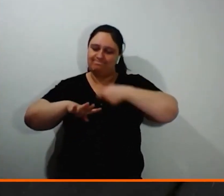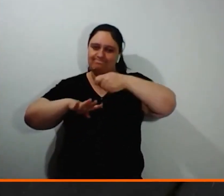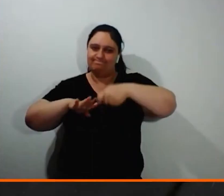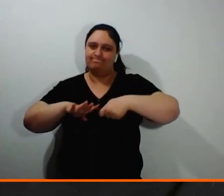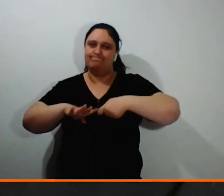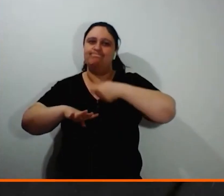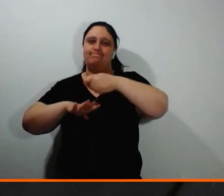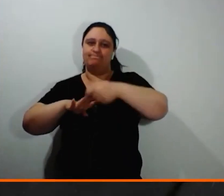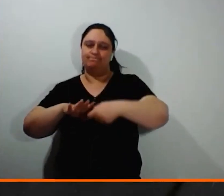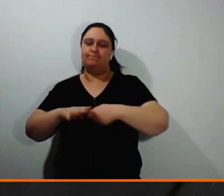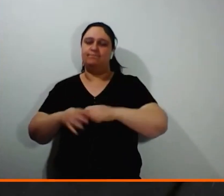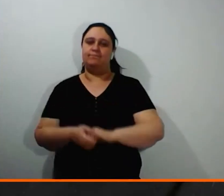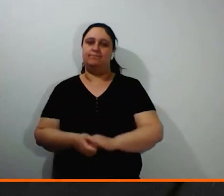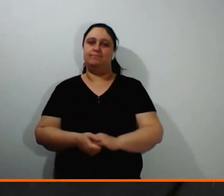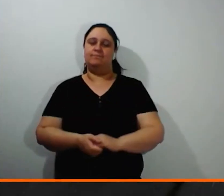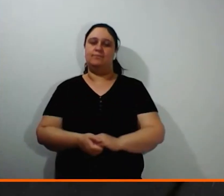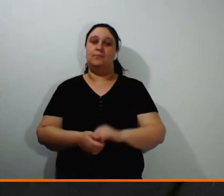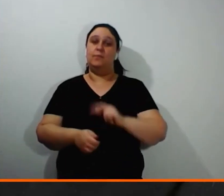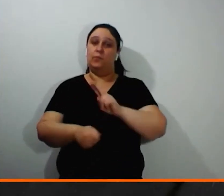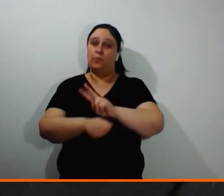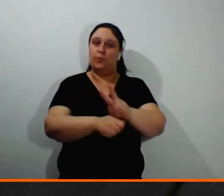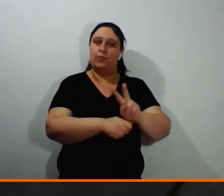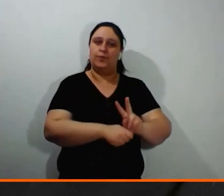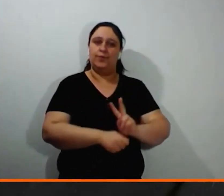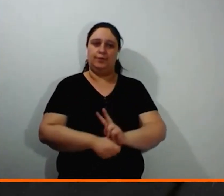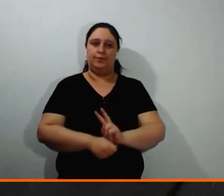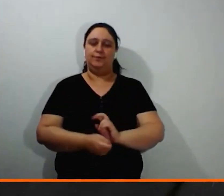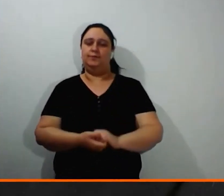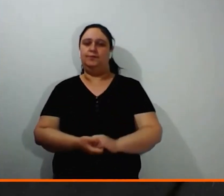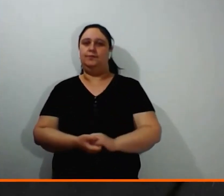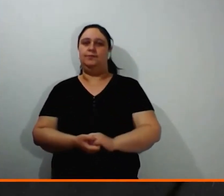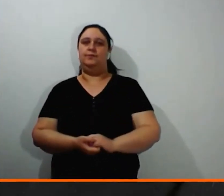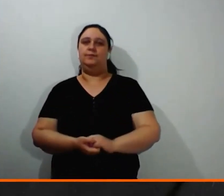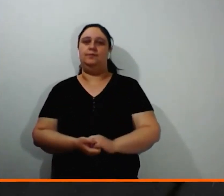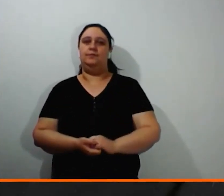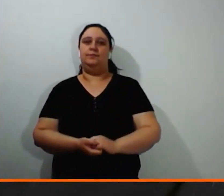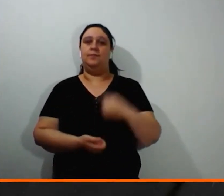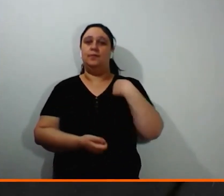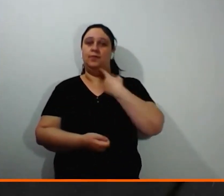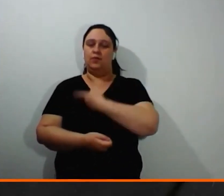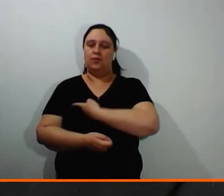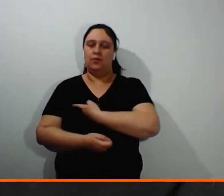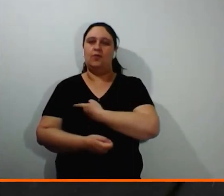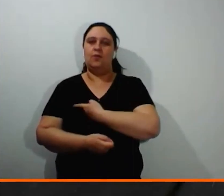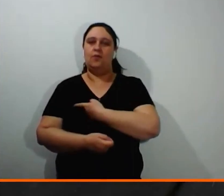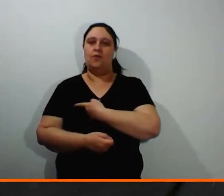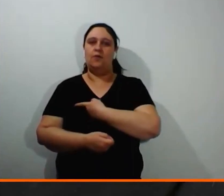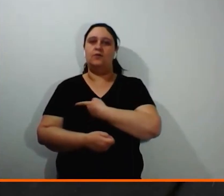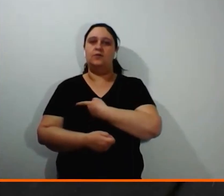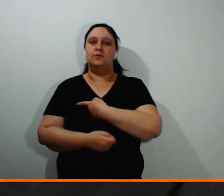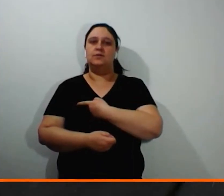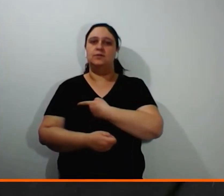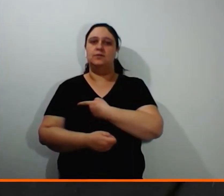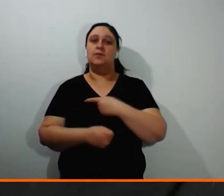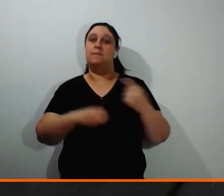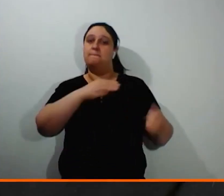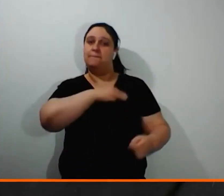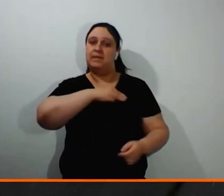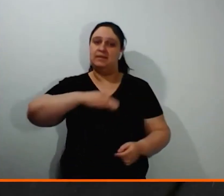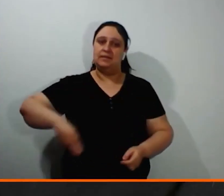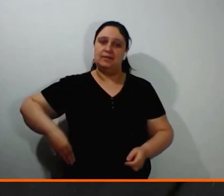e nós estamos hoje no ministério de João. Irmãos, nós estamos na época